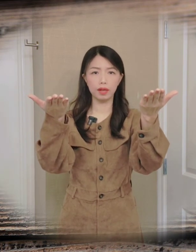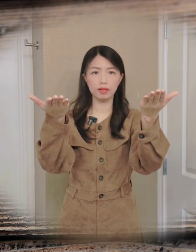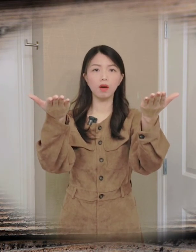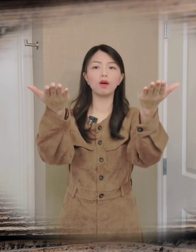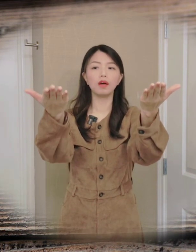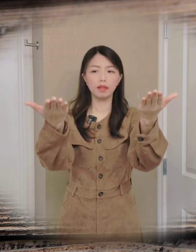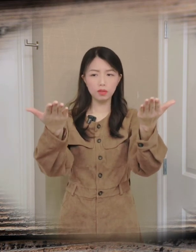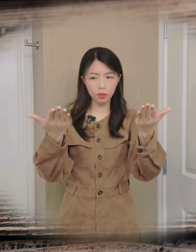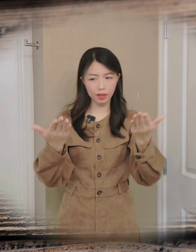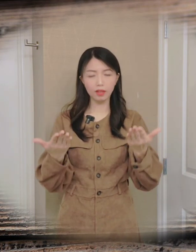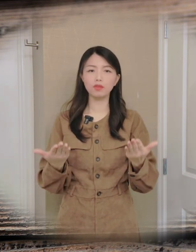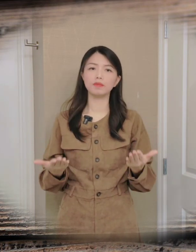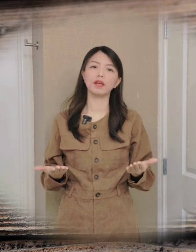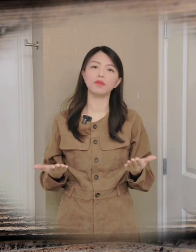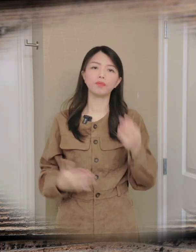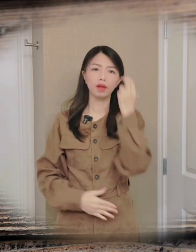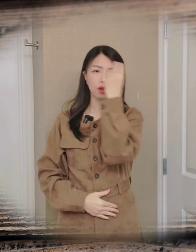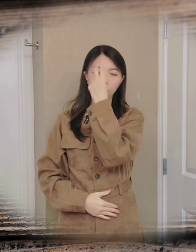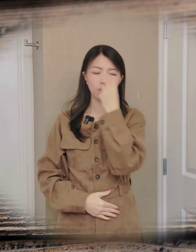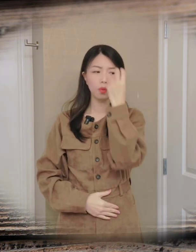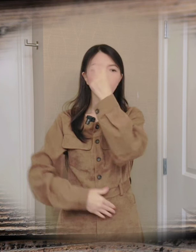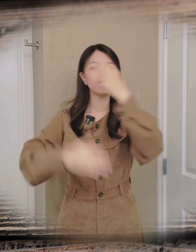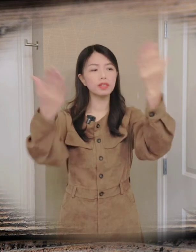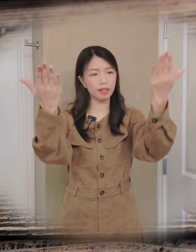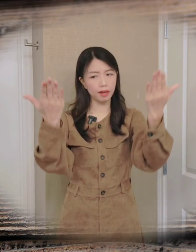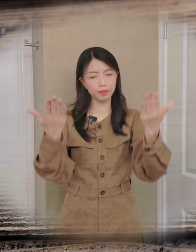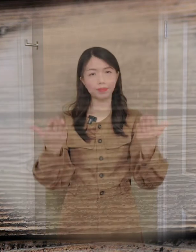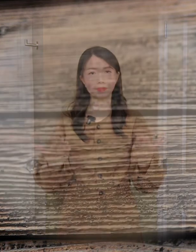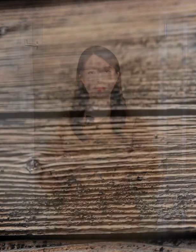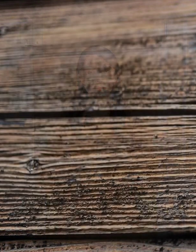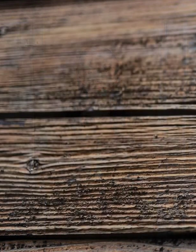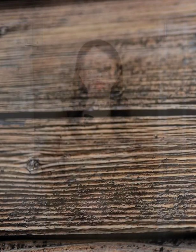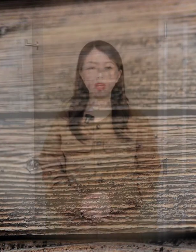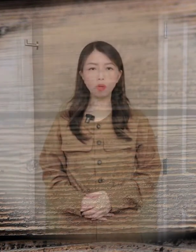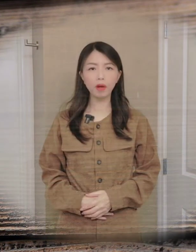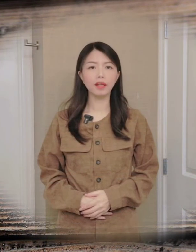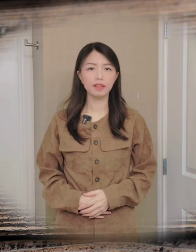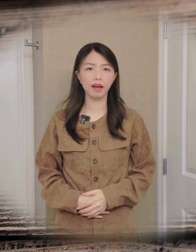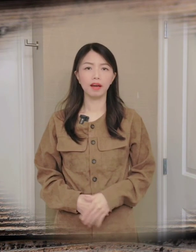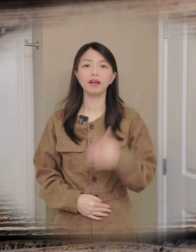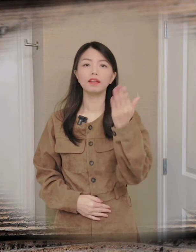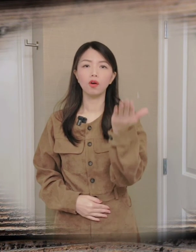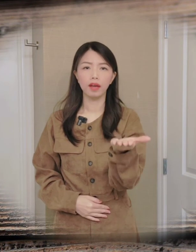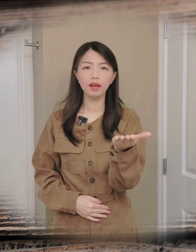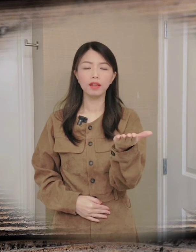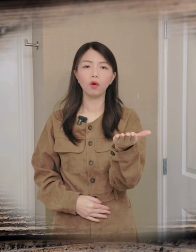위로 하게 해서 내 쪽으로 당겨주시면 돼요. 돌보시네. 너의